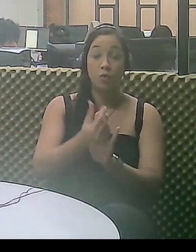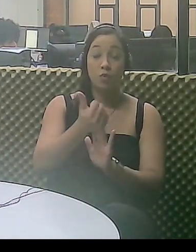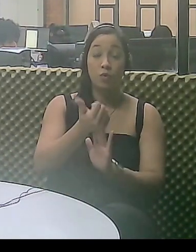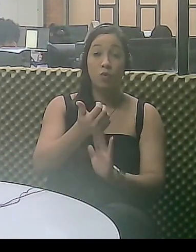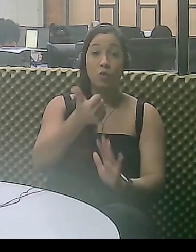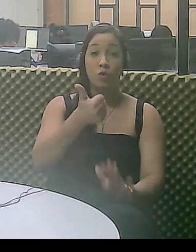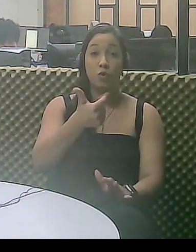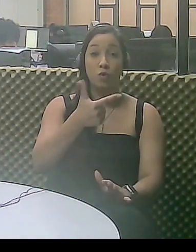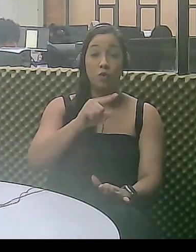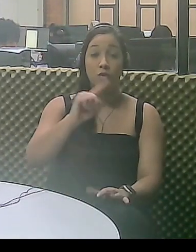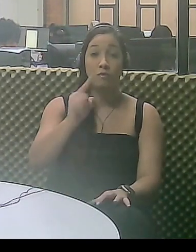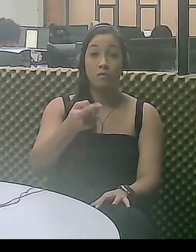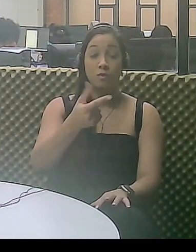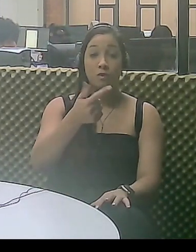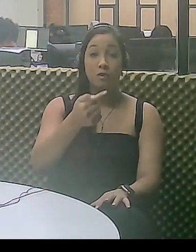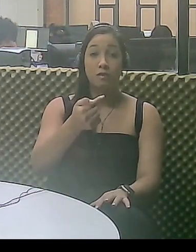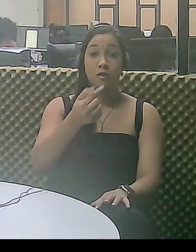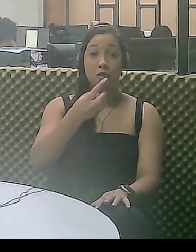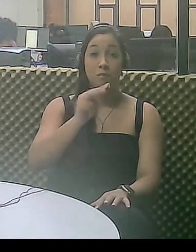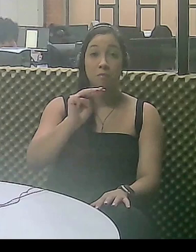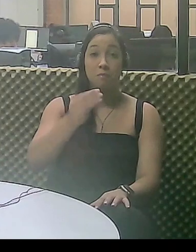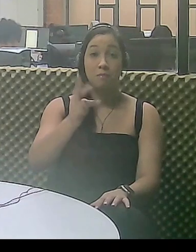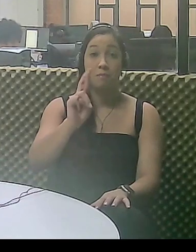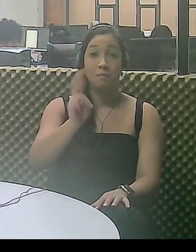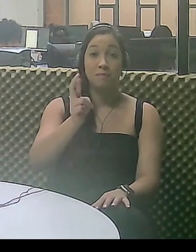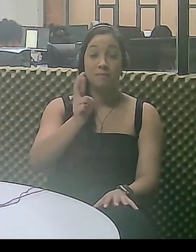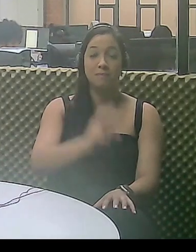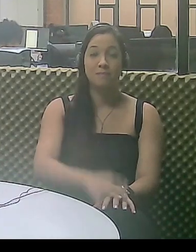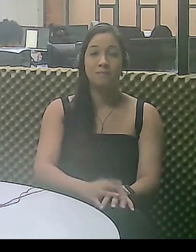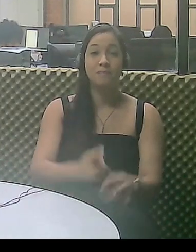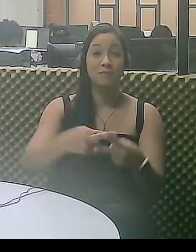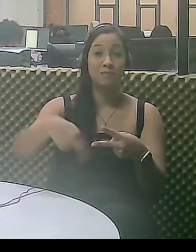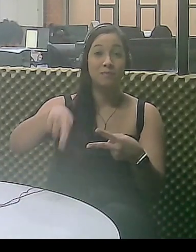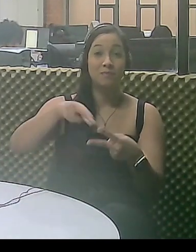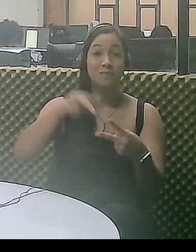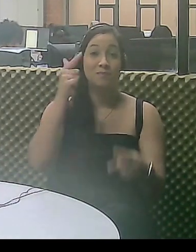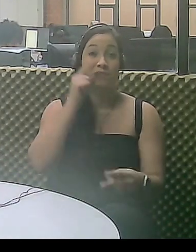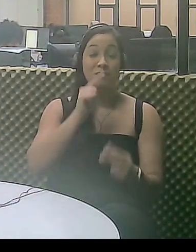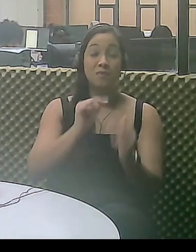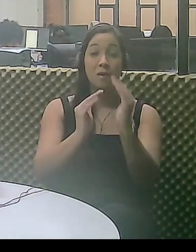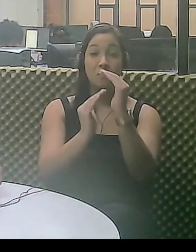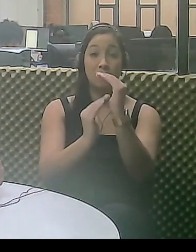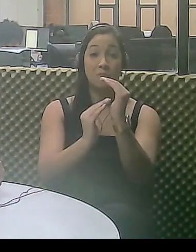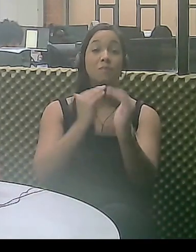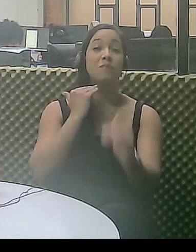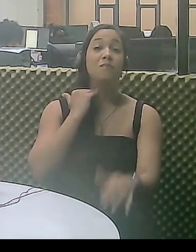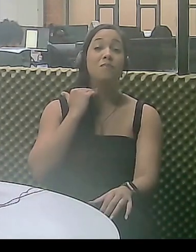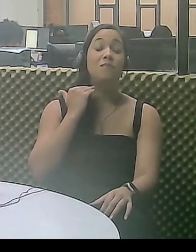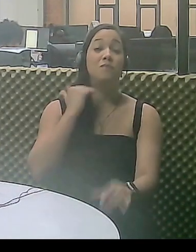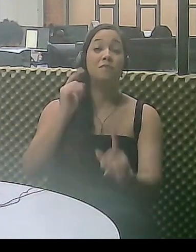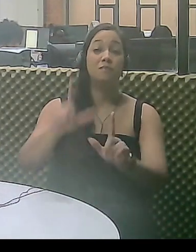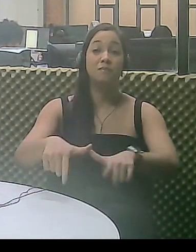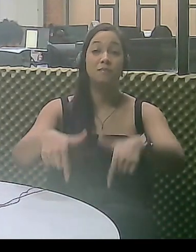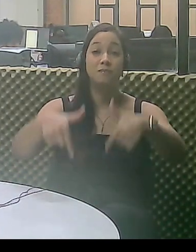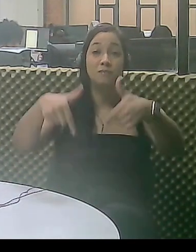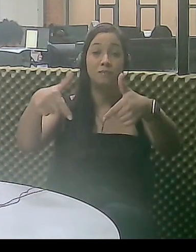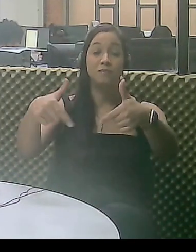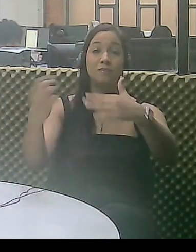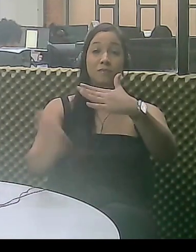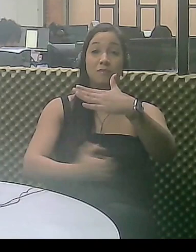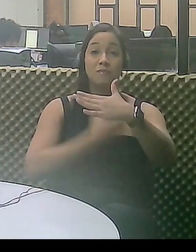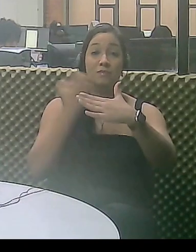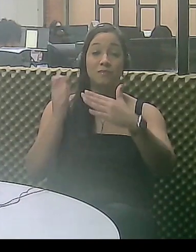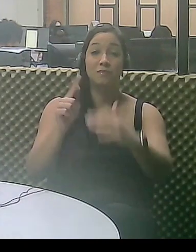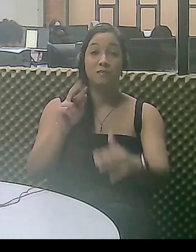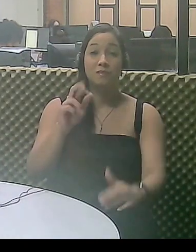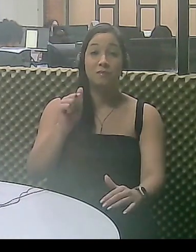de 12,7 milhões de reais. O recurso foi obtido junto ao Banco do Brasil para execução por meio da empresa